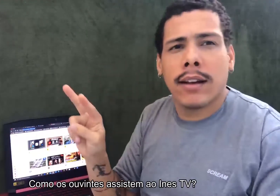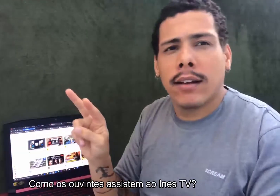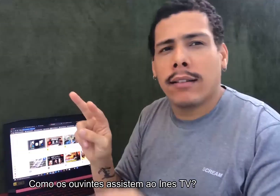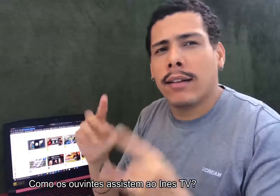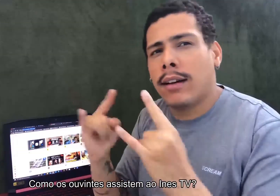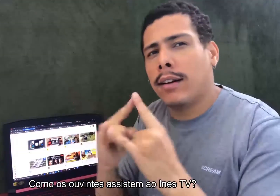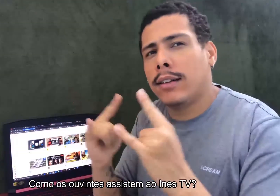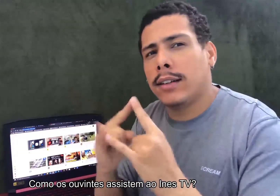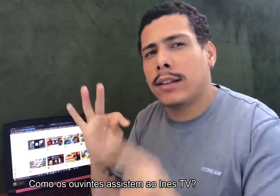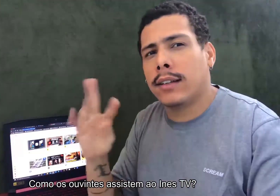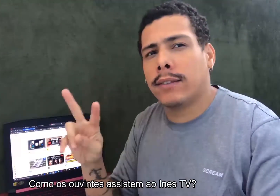TV?